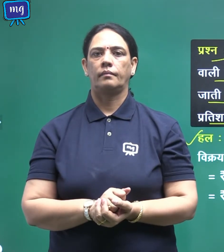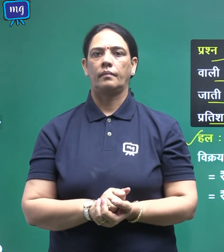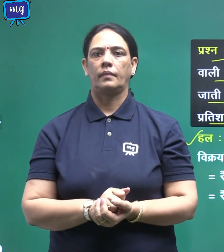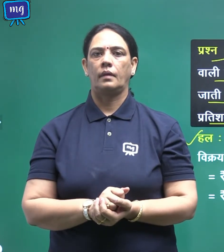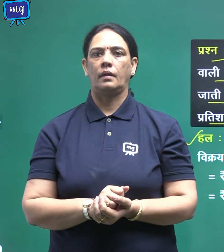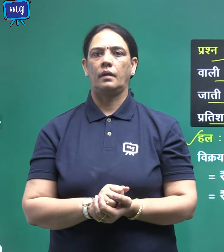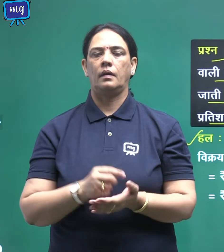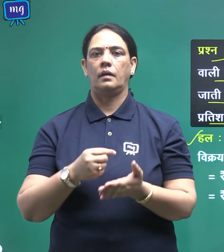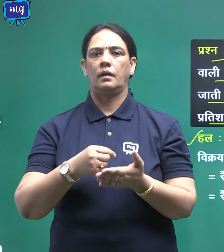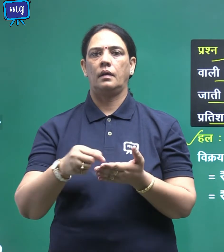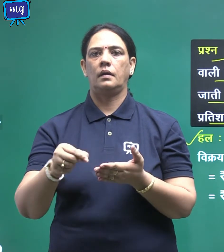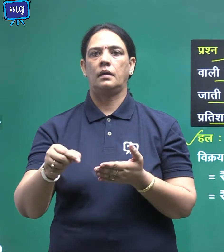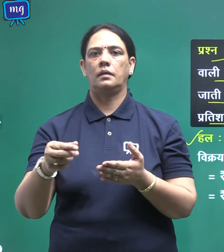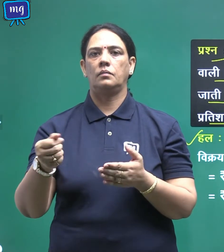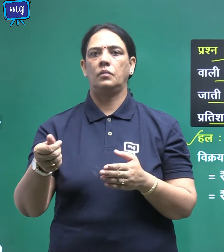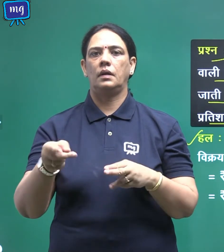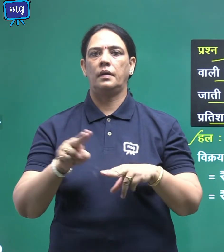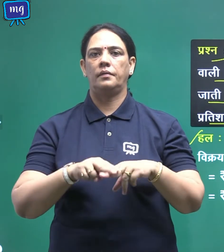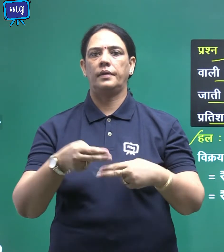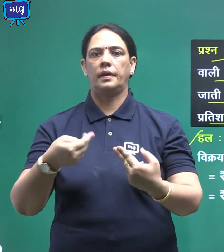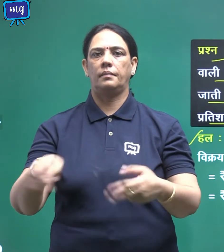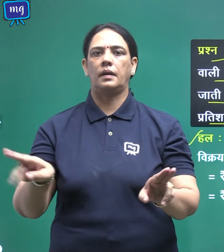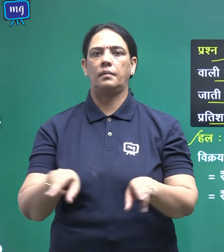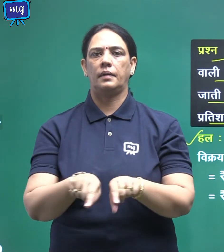बट्टा बराबर